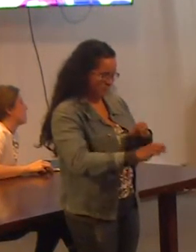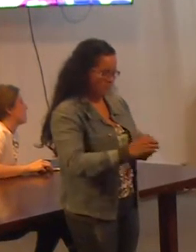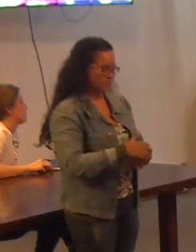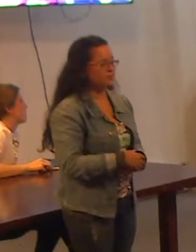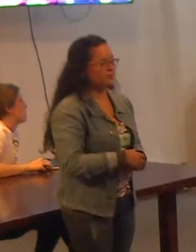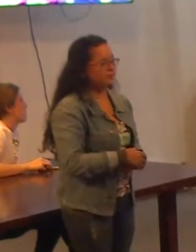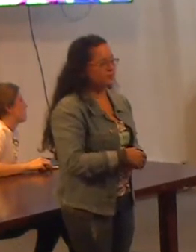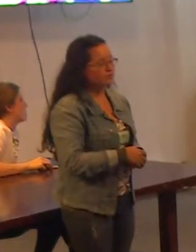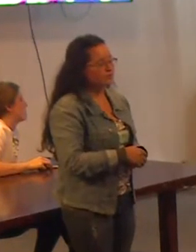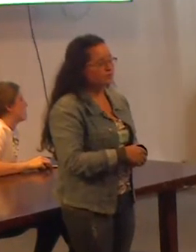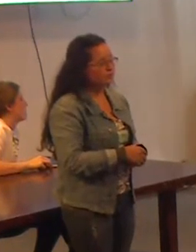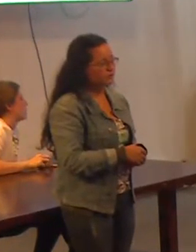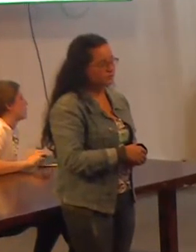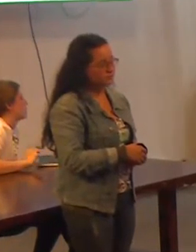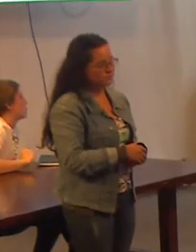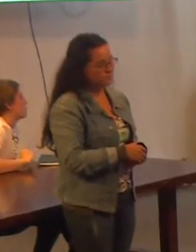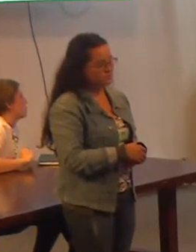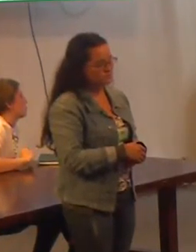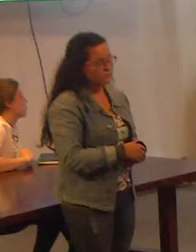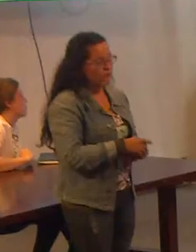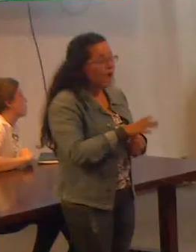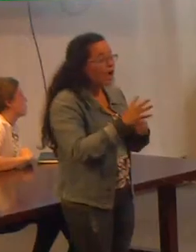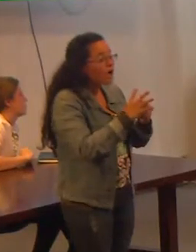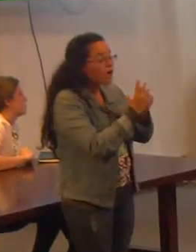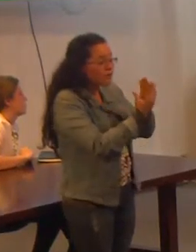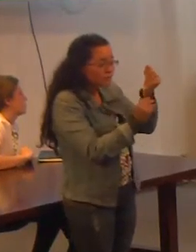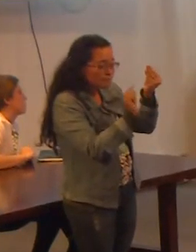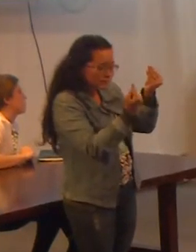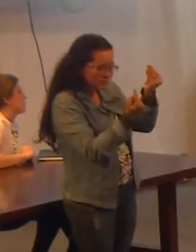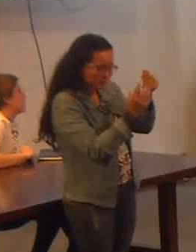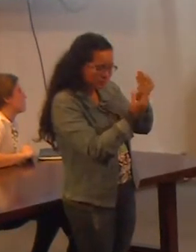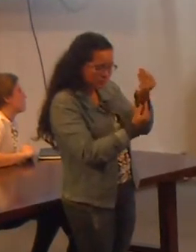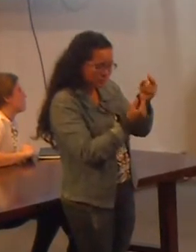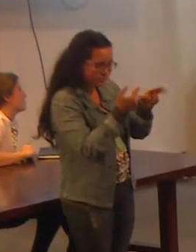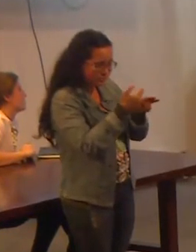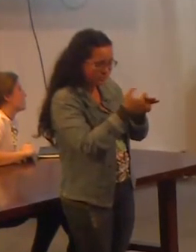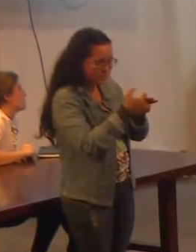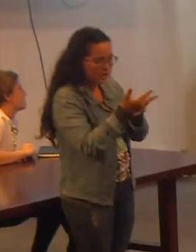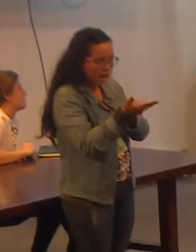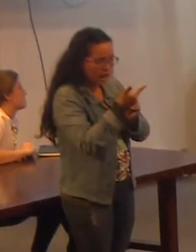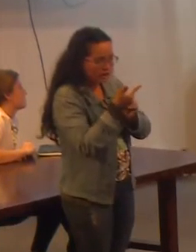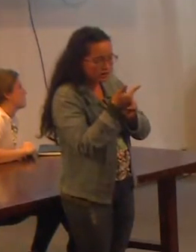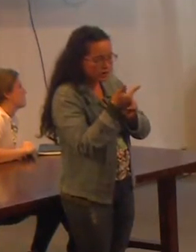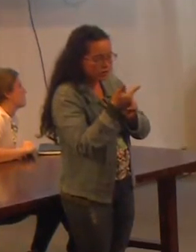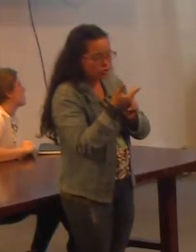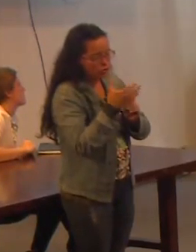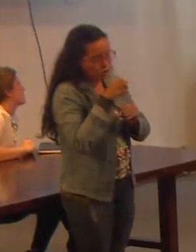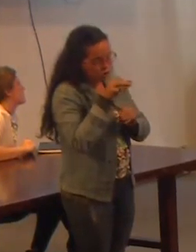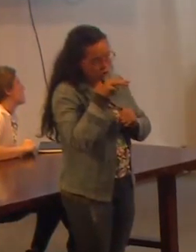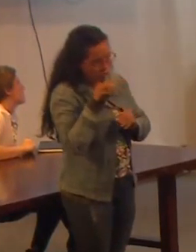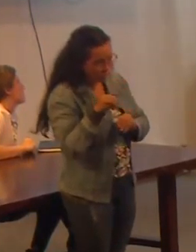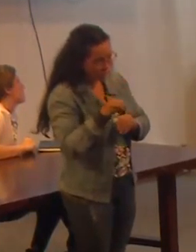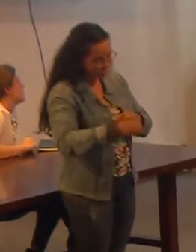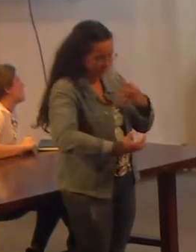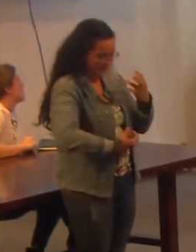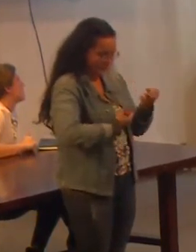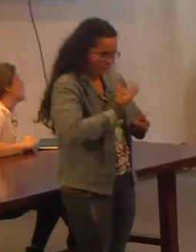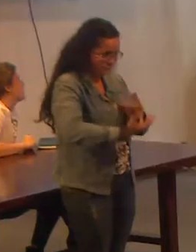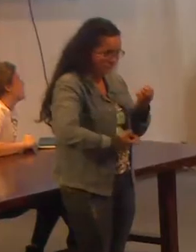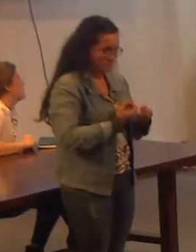Es por esto que surge la primera categoría que se denomina arte como expresión. En